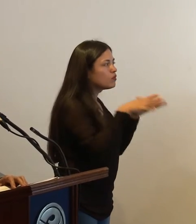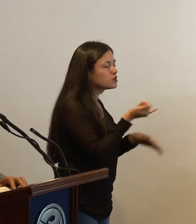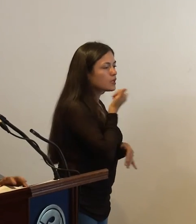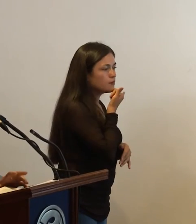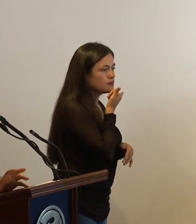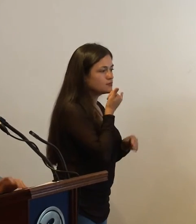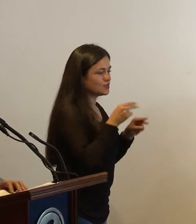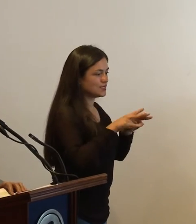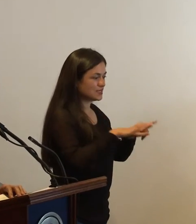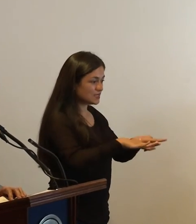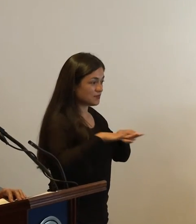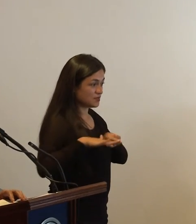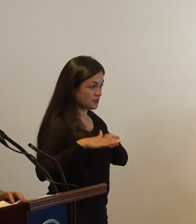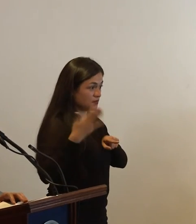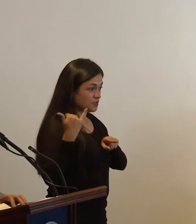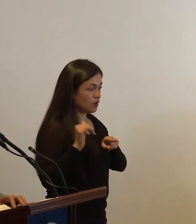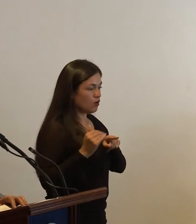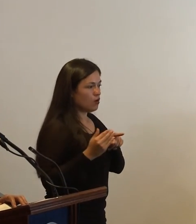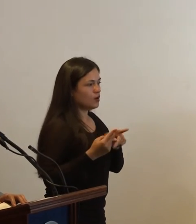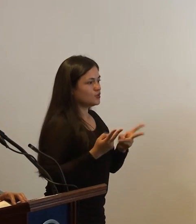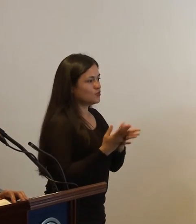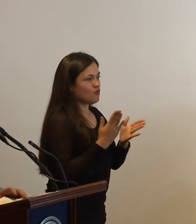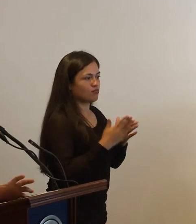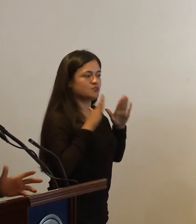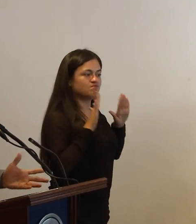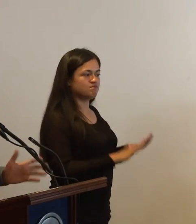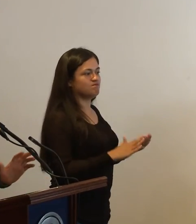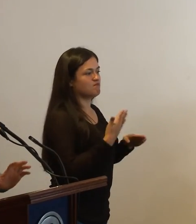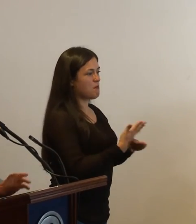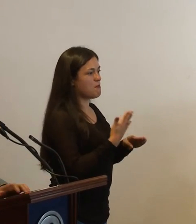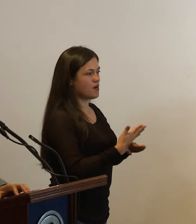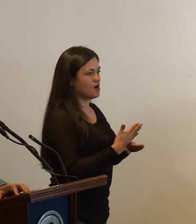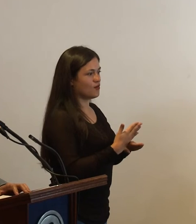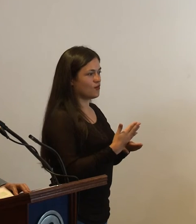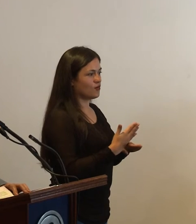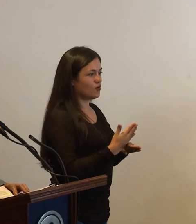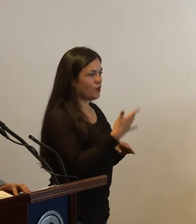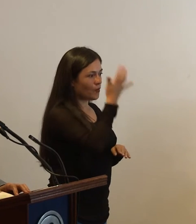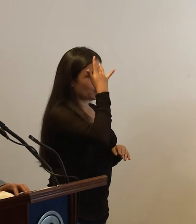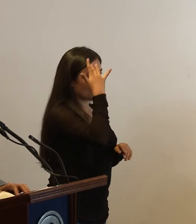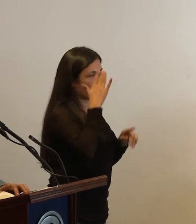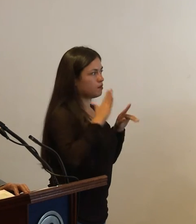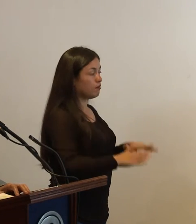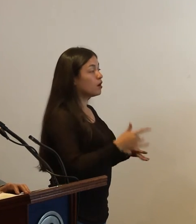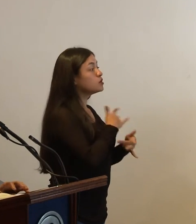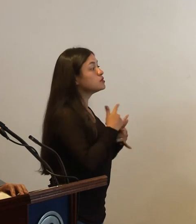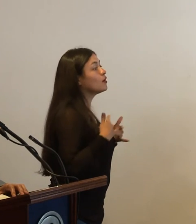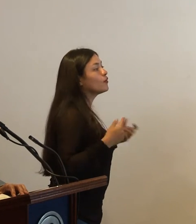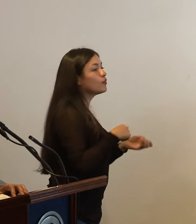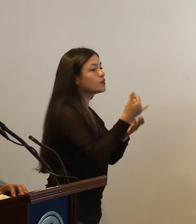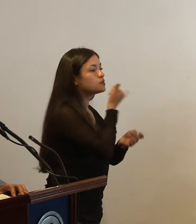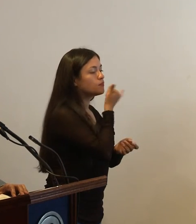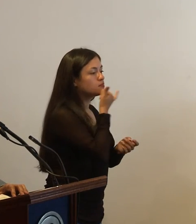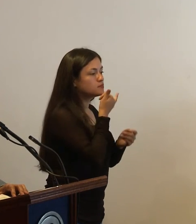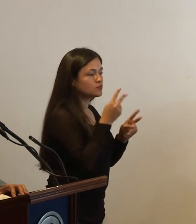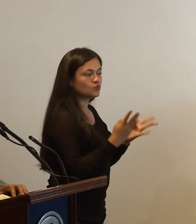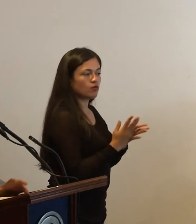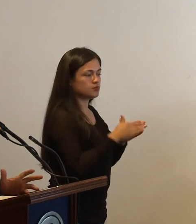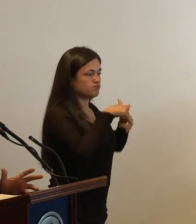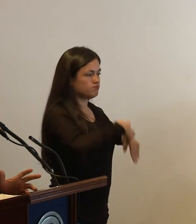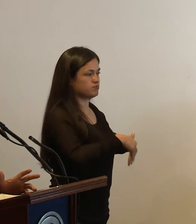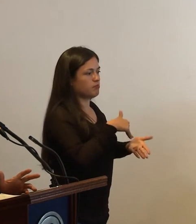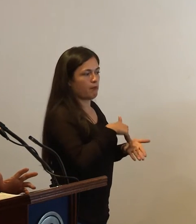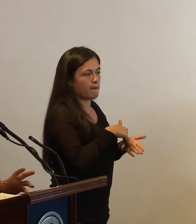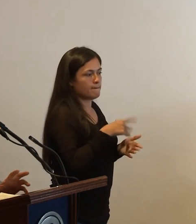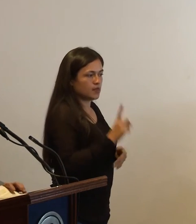pasado tuviéramos un receso largo, que apenas estamos terminamos el semestre anterior,